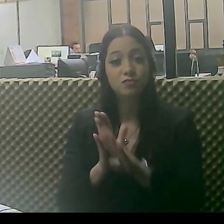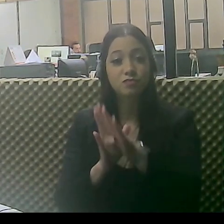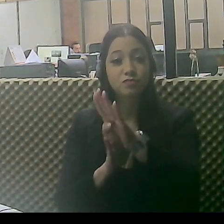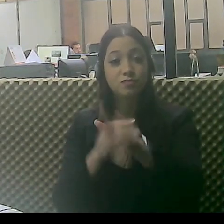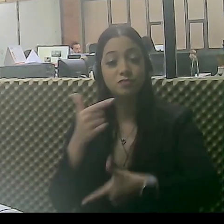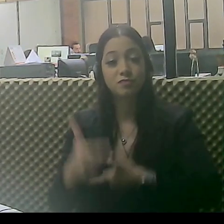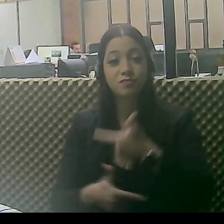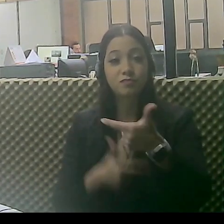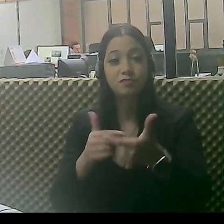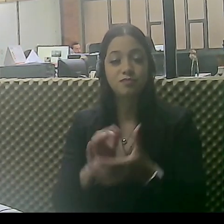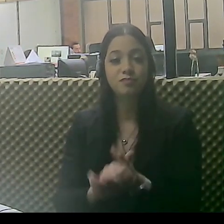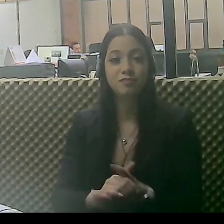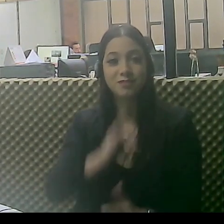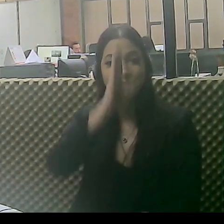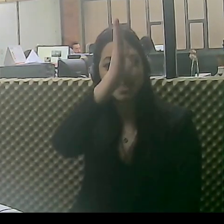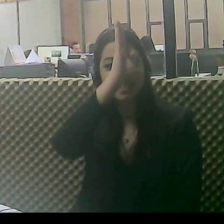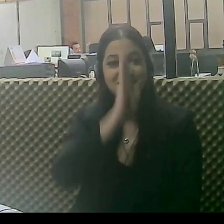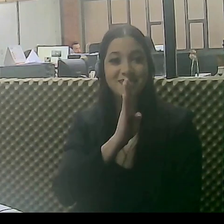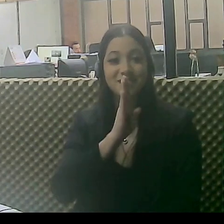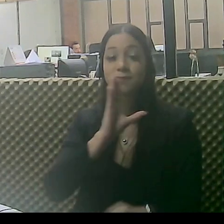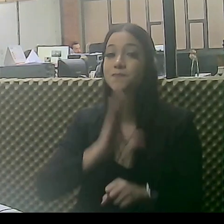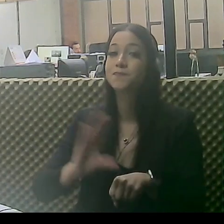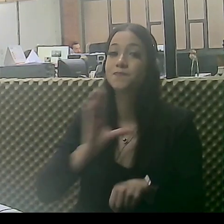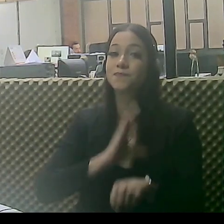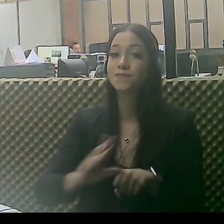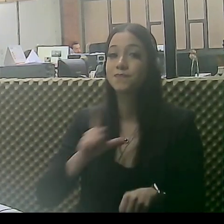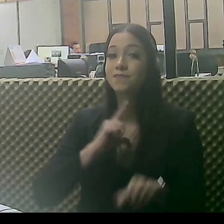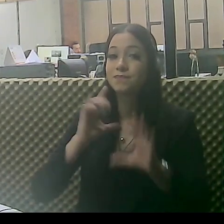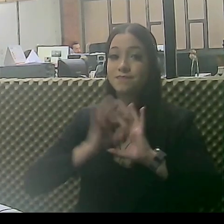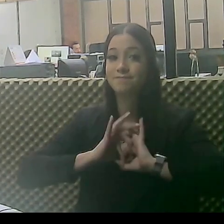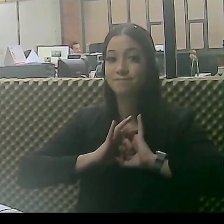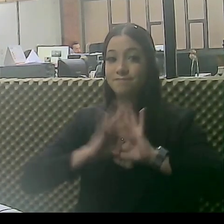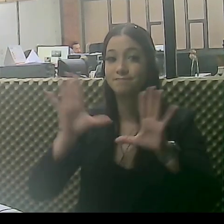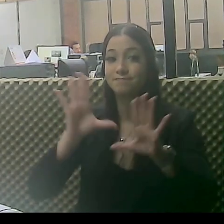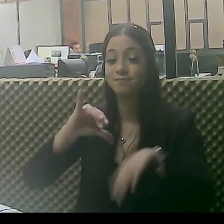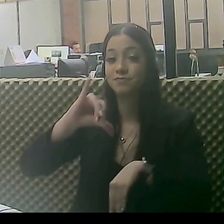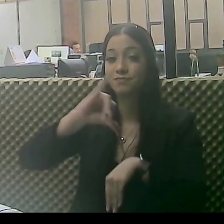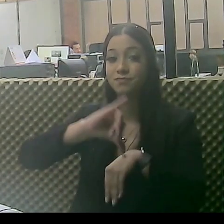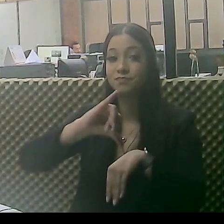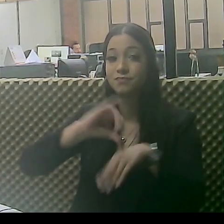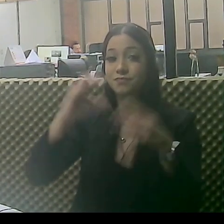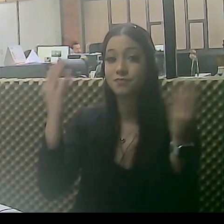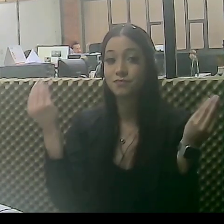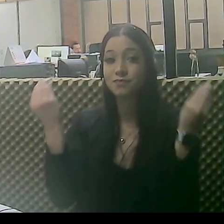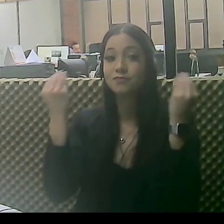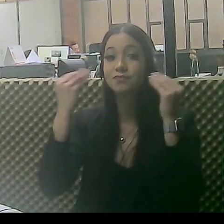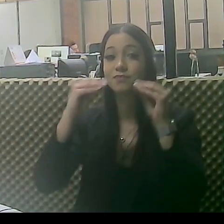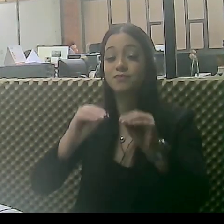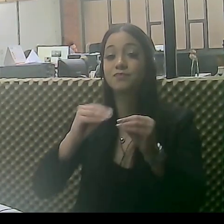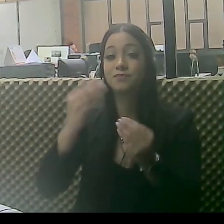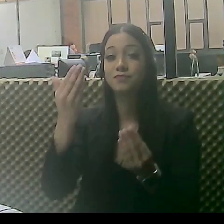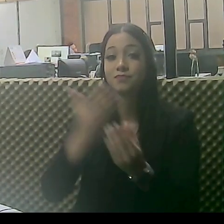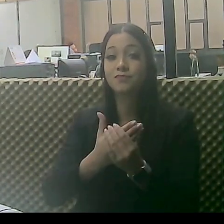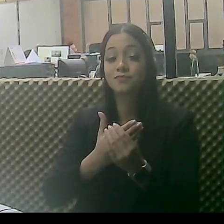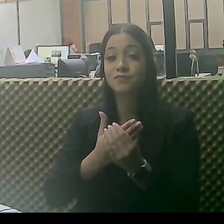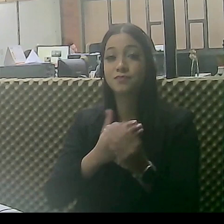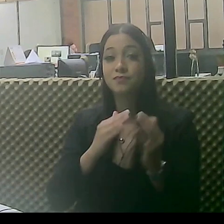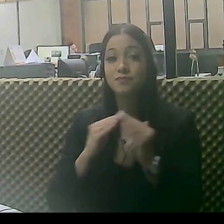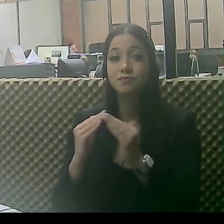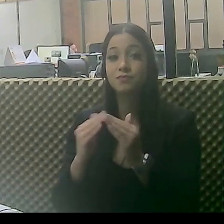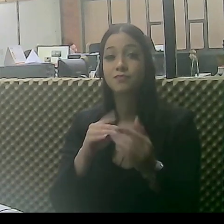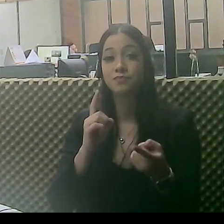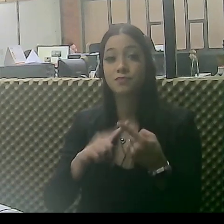de trabalho. Gratuitas, as capacitações são disponibilizadas nas unidades implementadas pela pasta nos seguintes